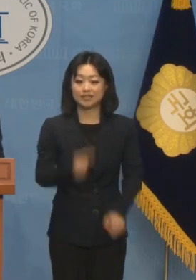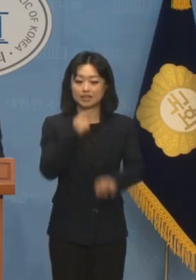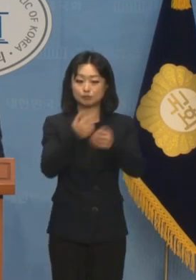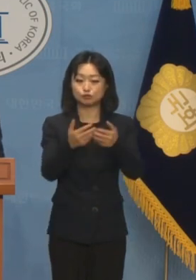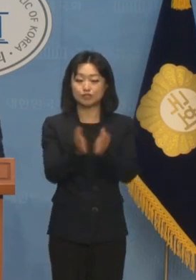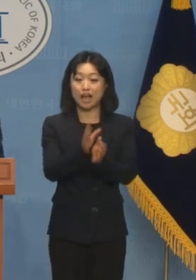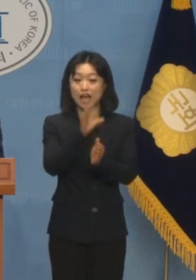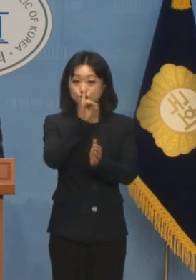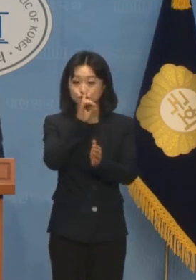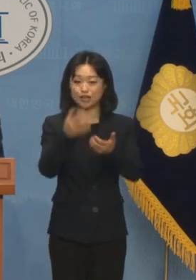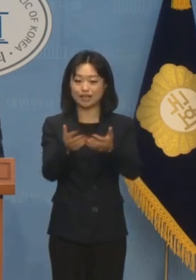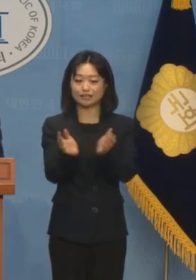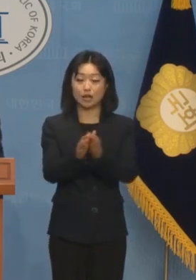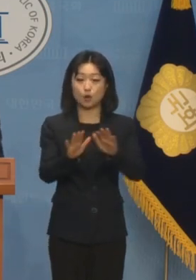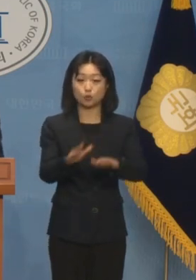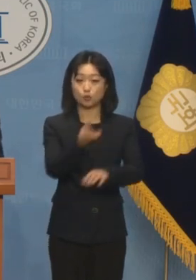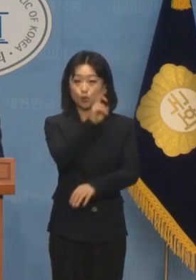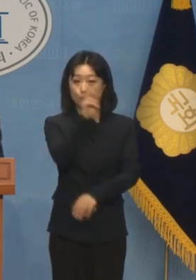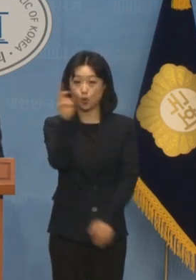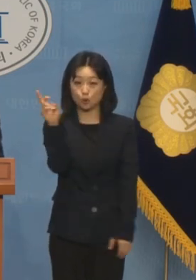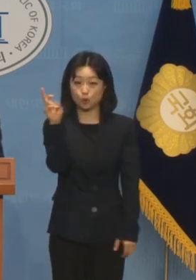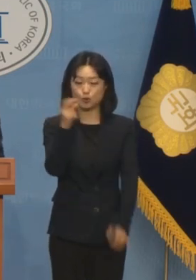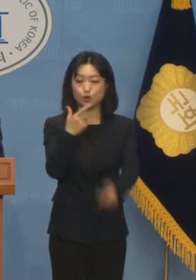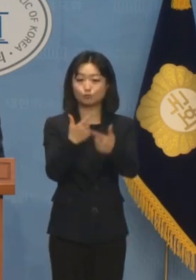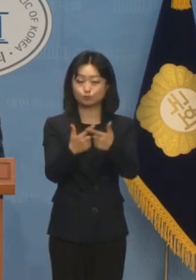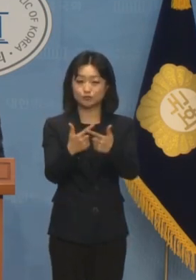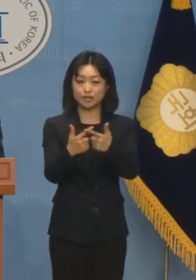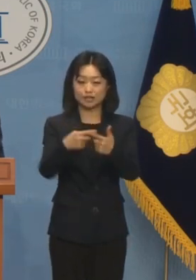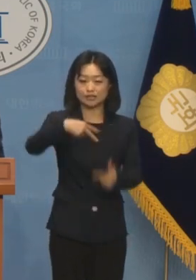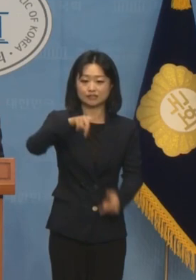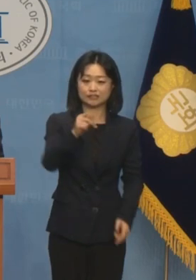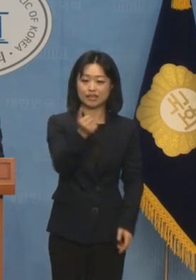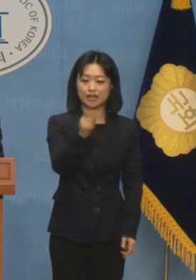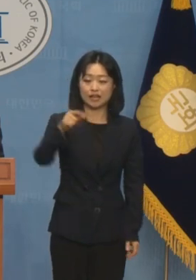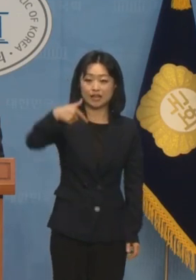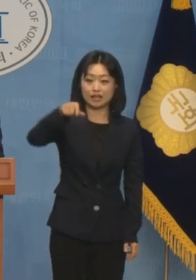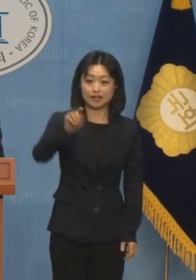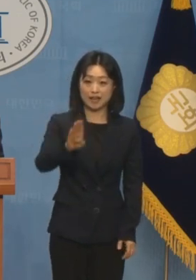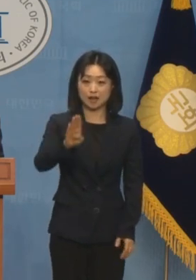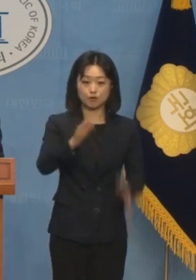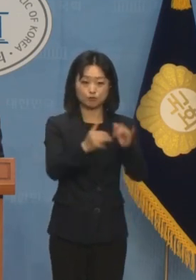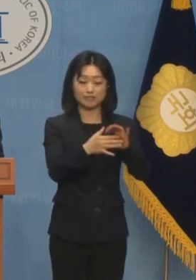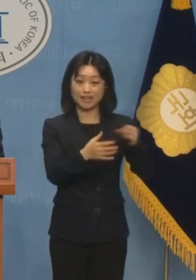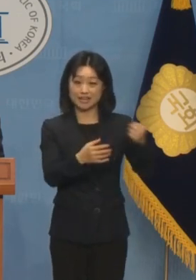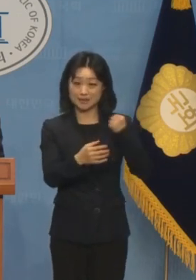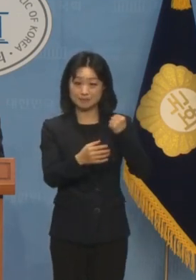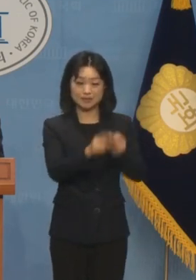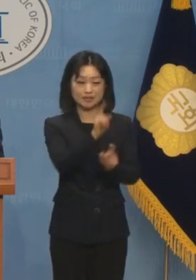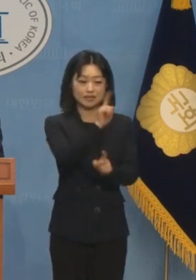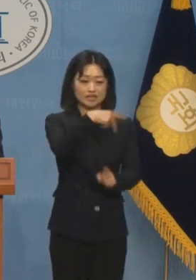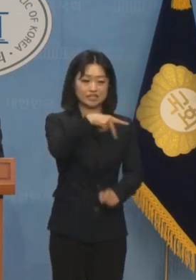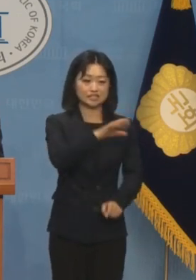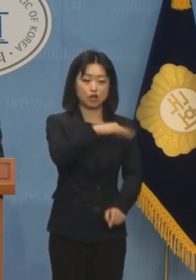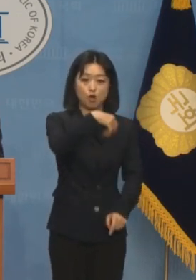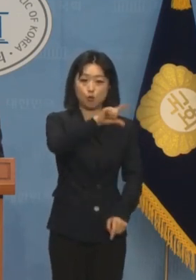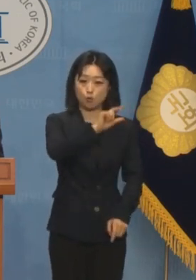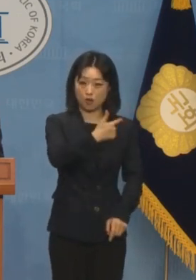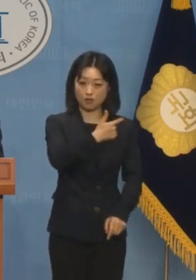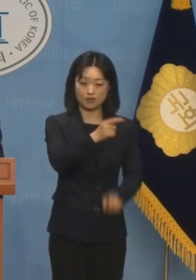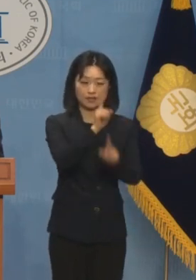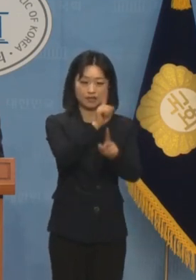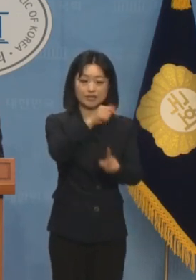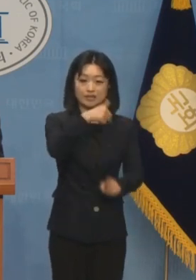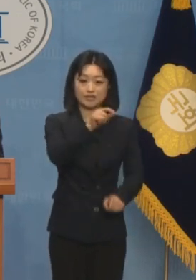더불어민주당 중앙당은 오늘 오후 부산 사하갑 국민의힘 이성권 당선자와